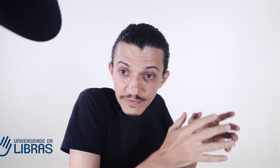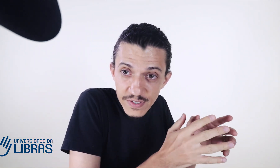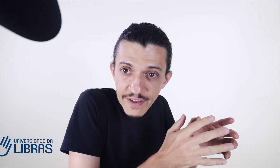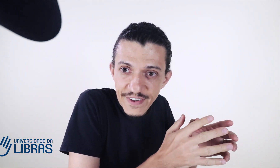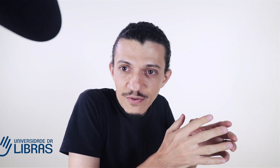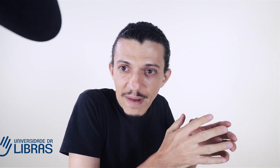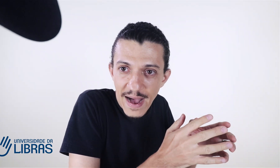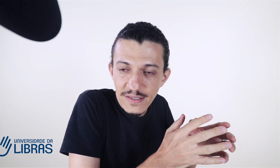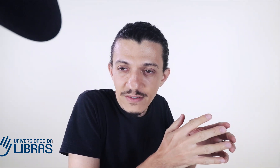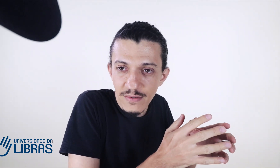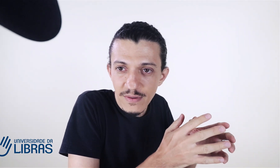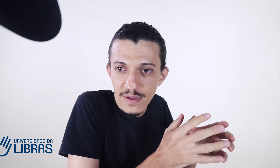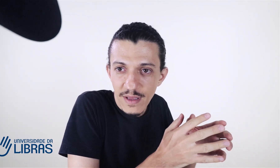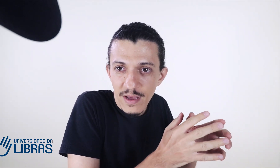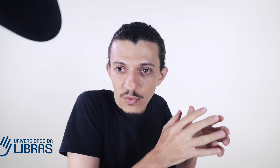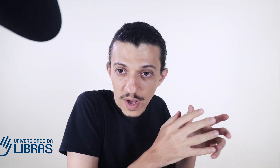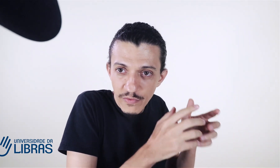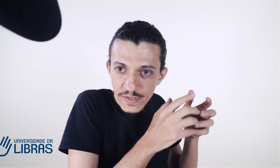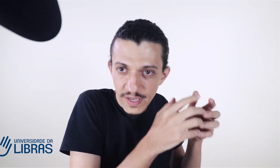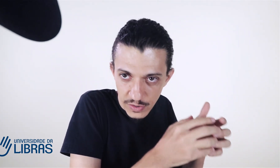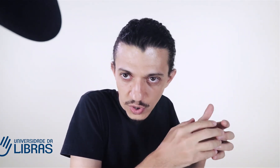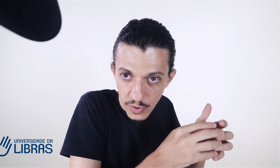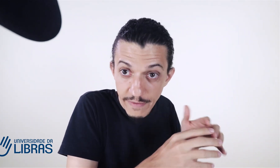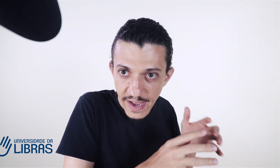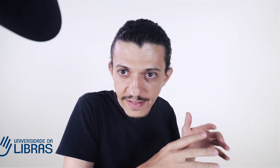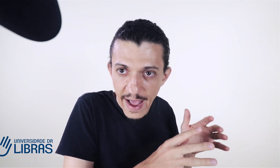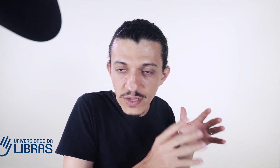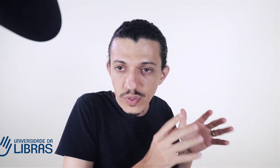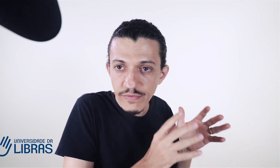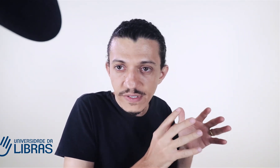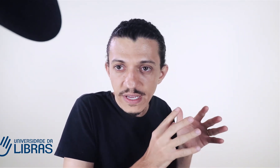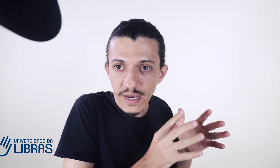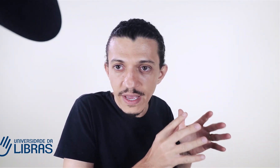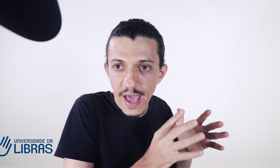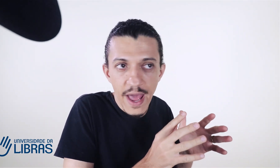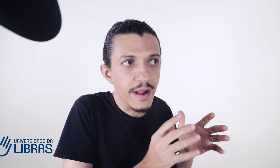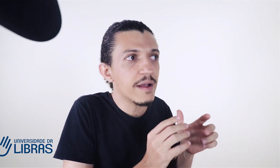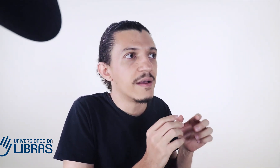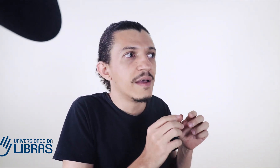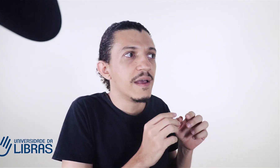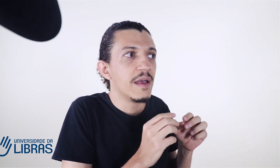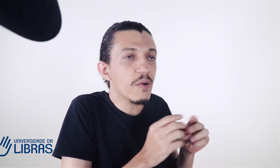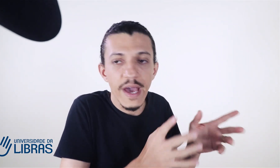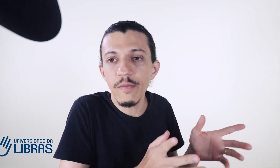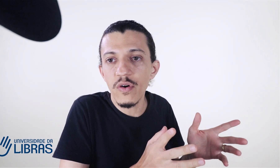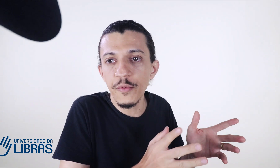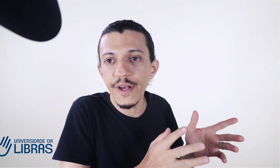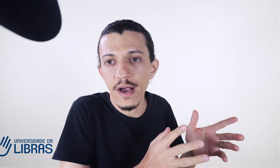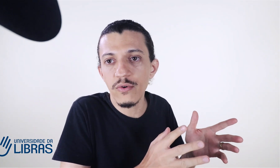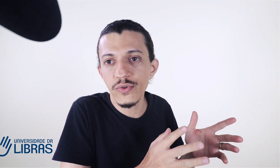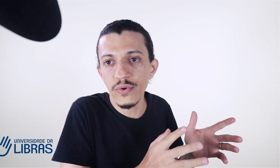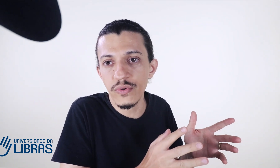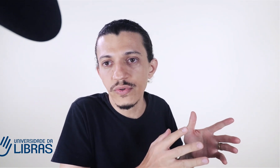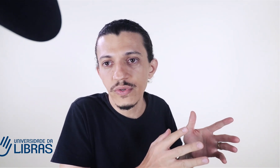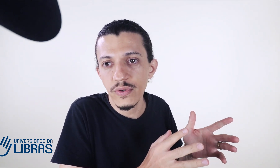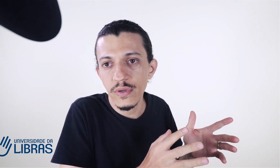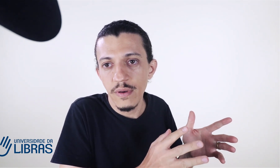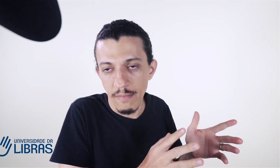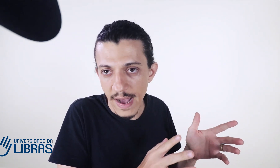você fez o básico, quando você entrou, na verdade, o que você queria era: eu quero me comunicar com surdos. Mas,